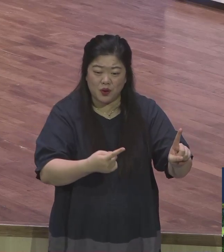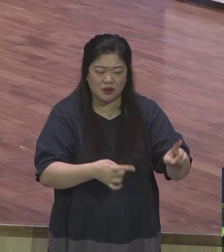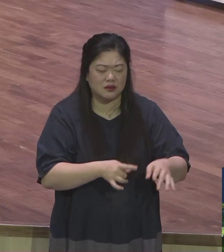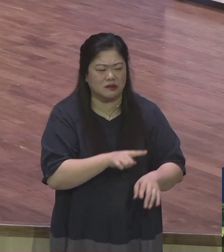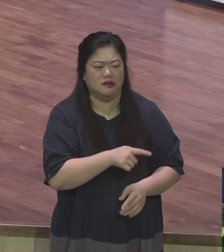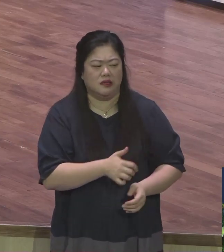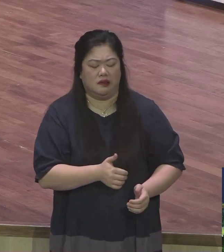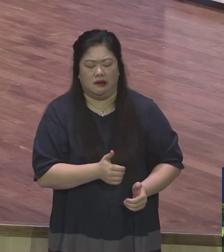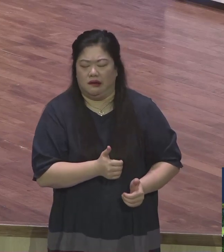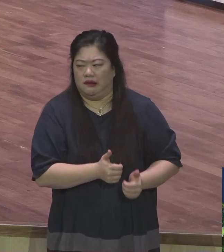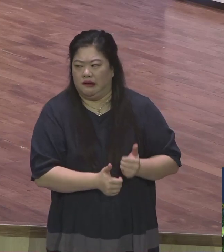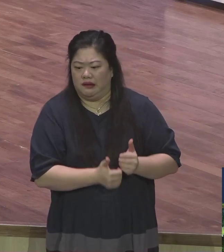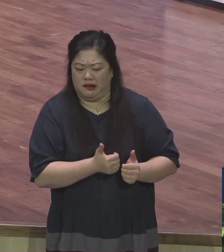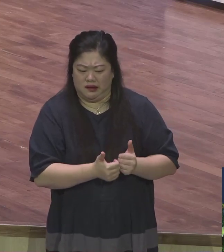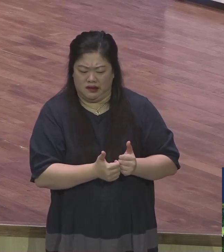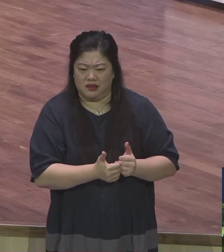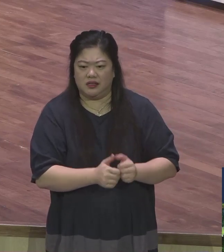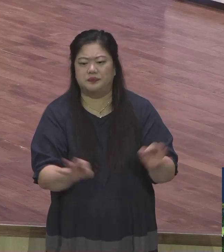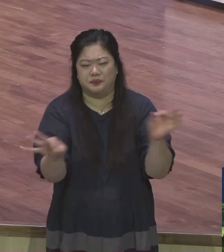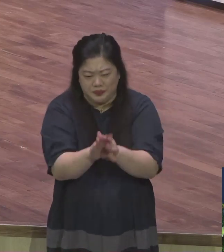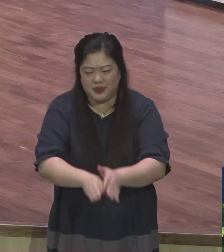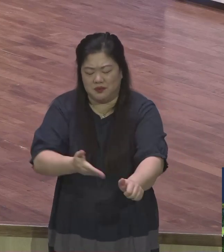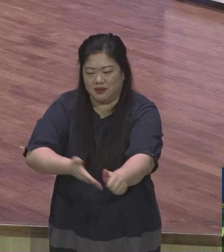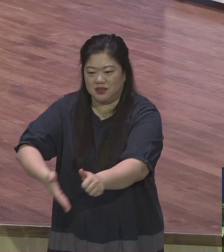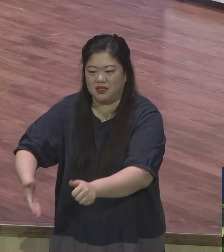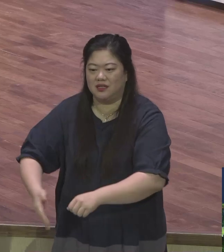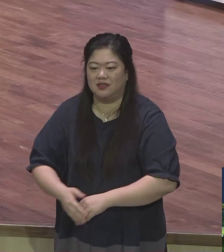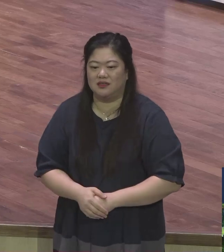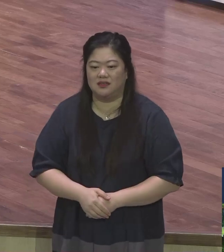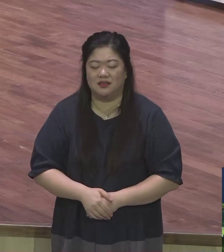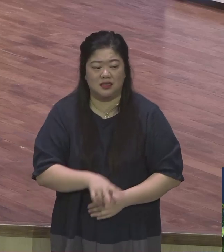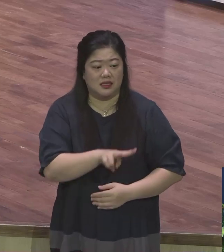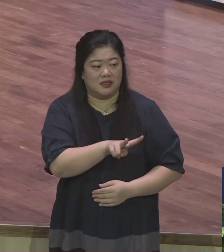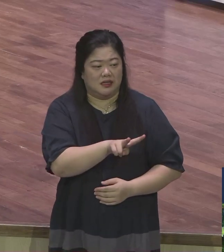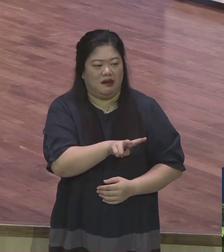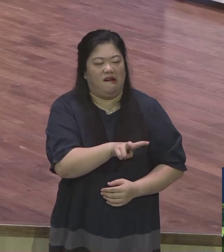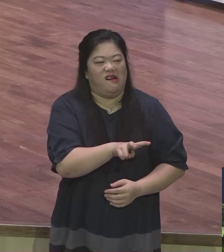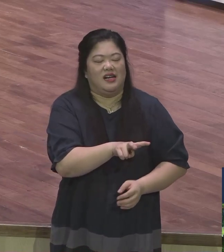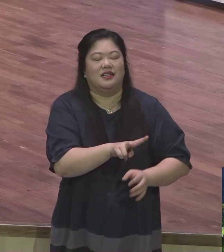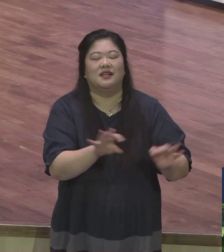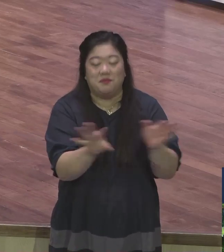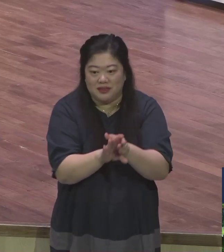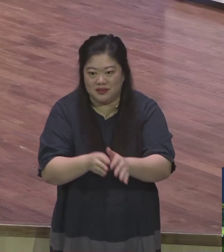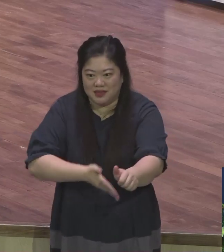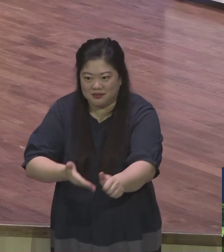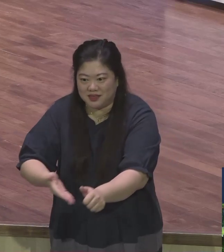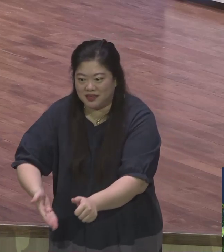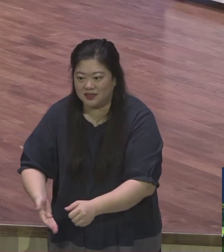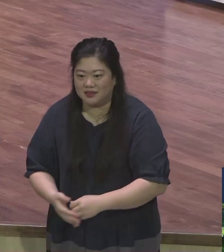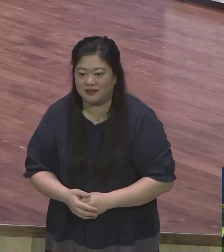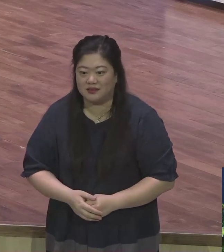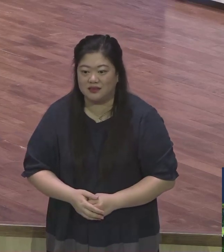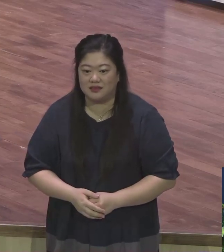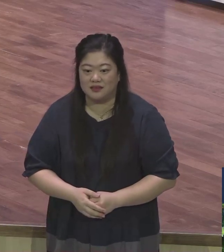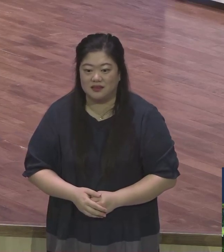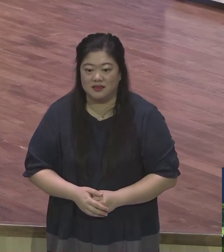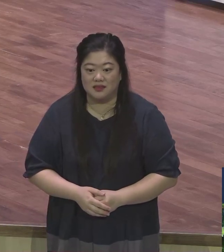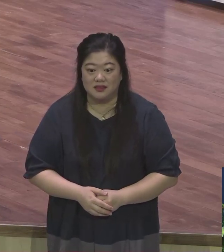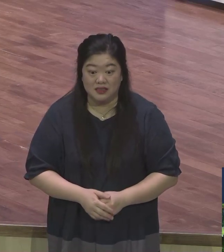바랍니다. 미워한 사람 없기를 바랍니다. 그거 있으면 기도 안 돼요. 이걸 뭐라 그러냐.